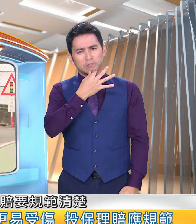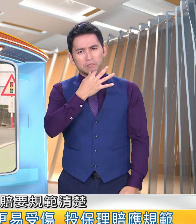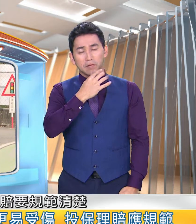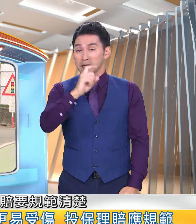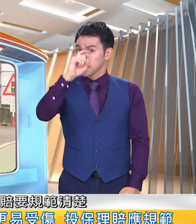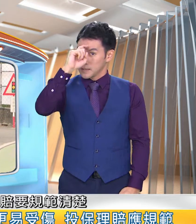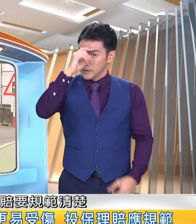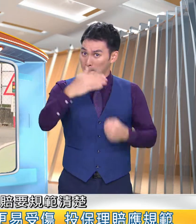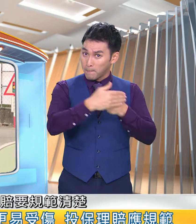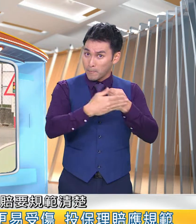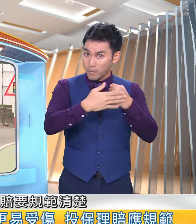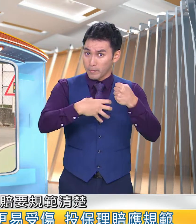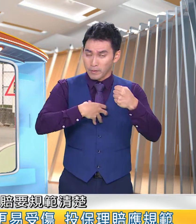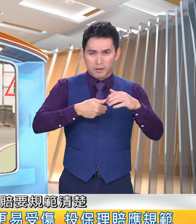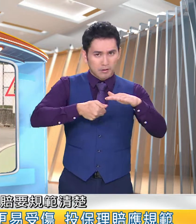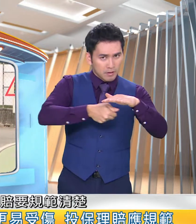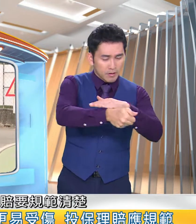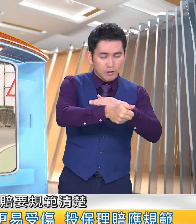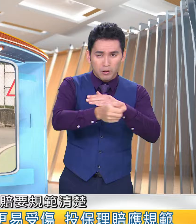楚。